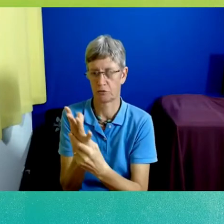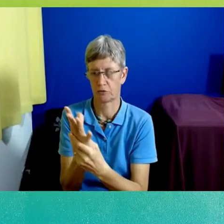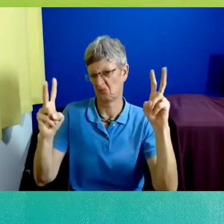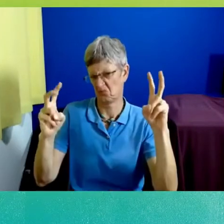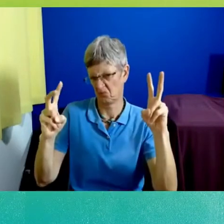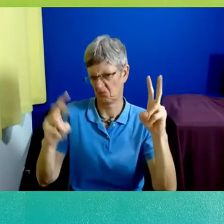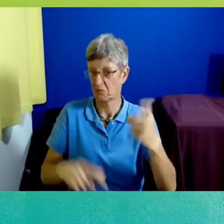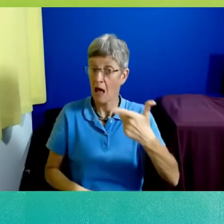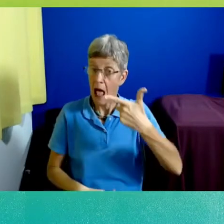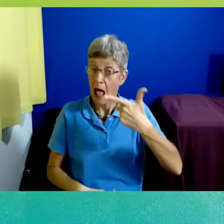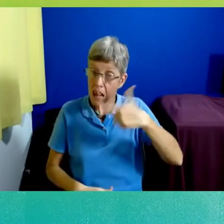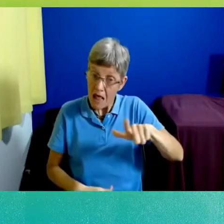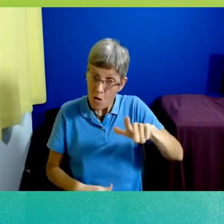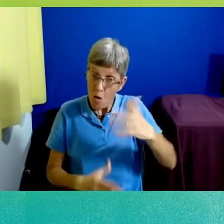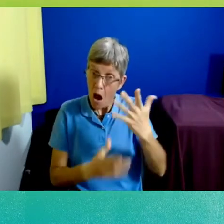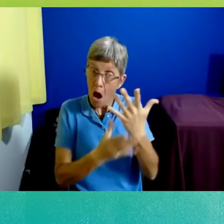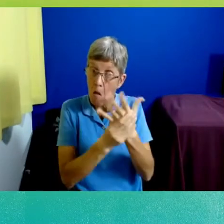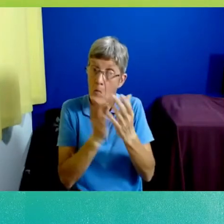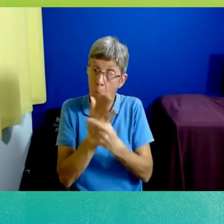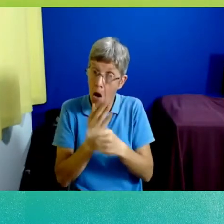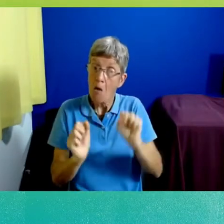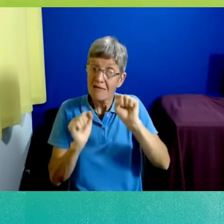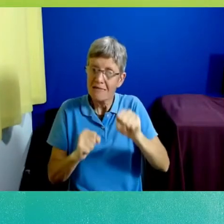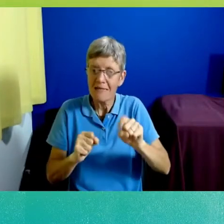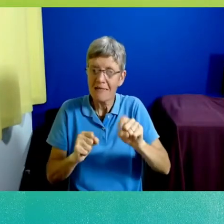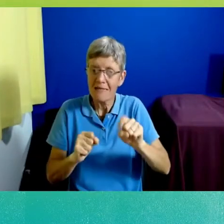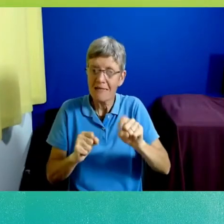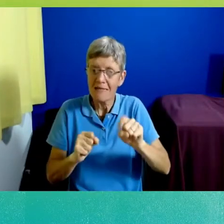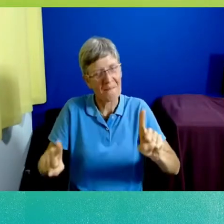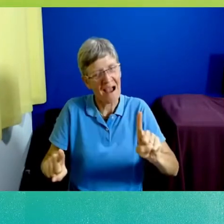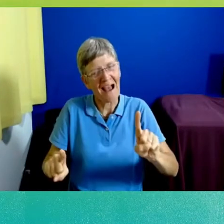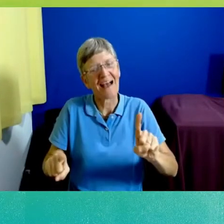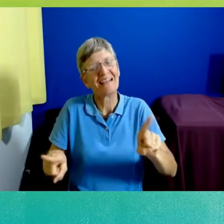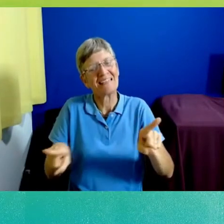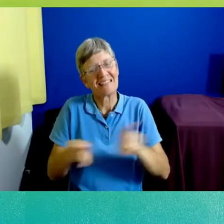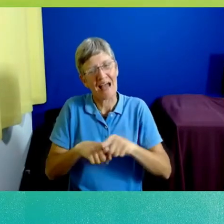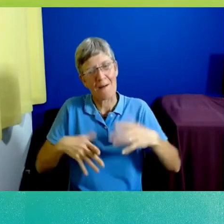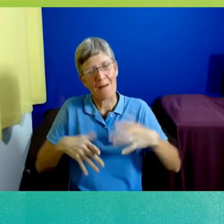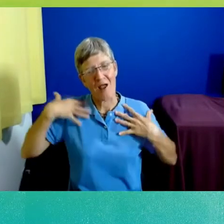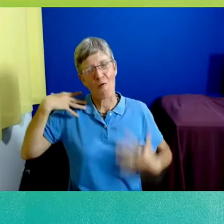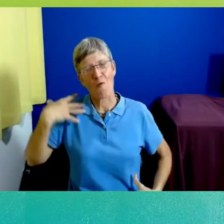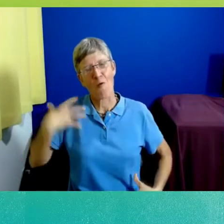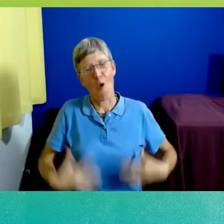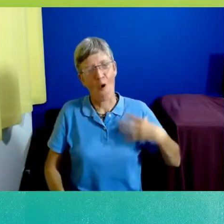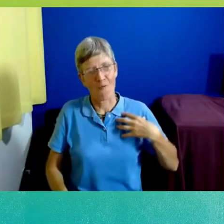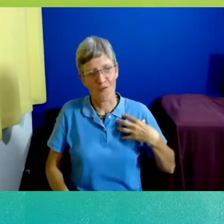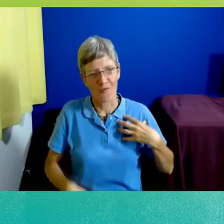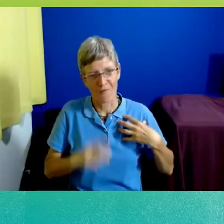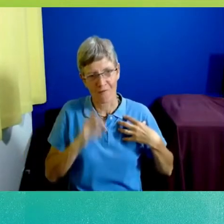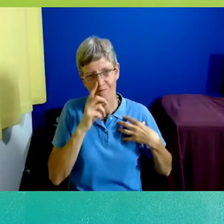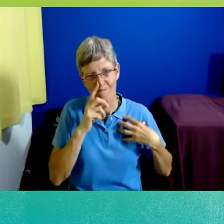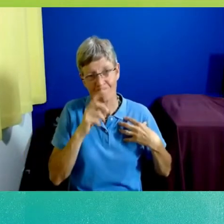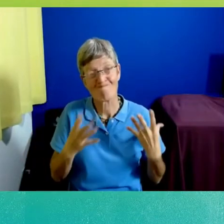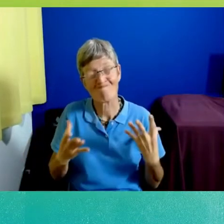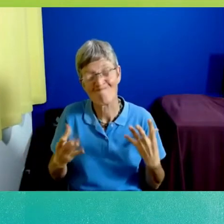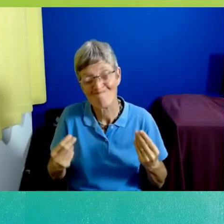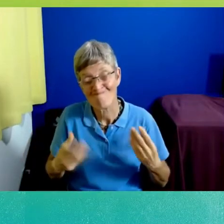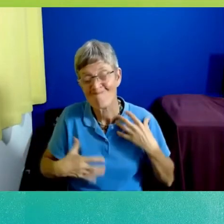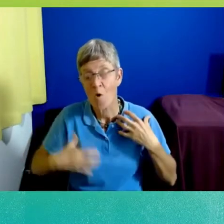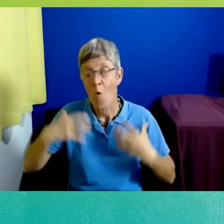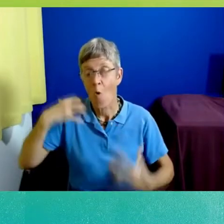é muito importante a utilização das mãos e o corpo, né?